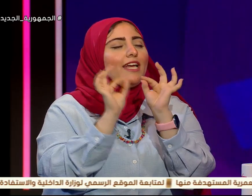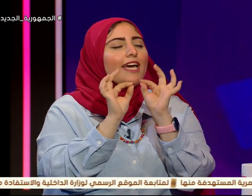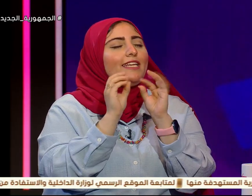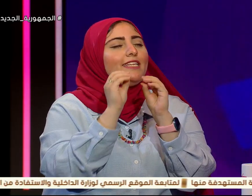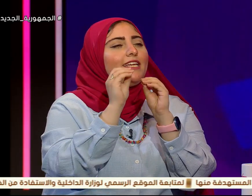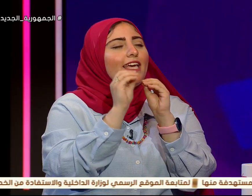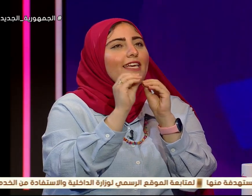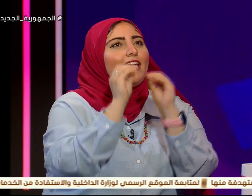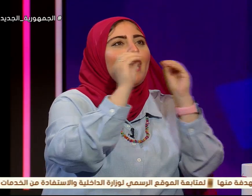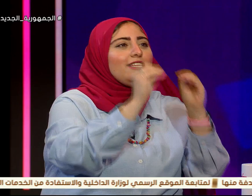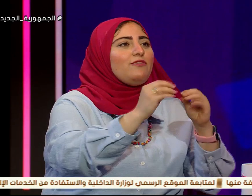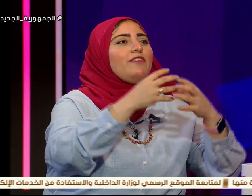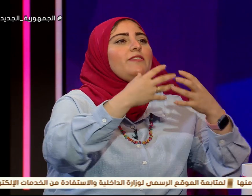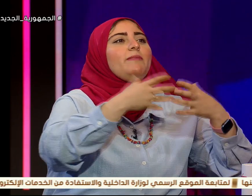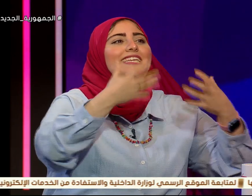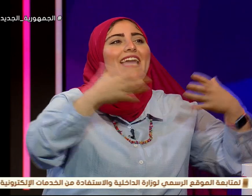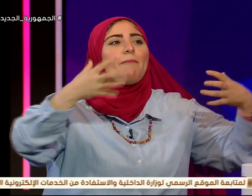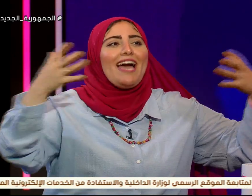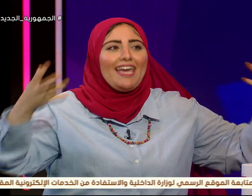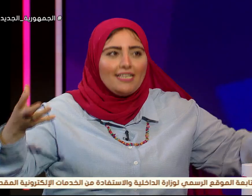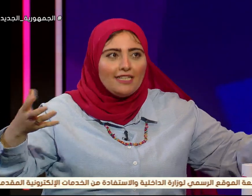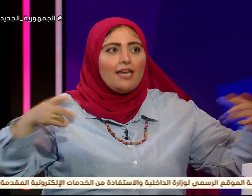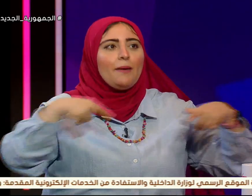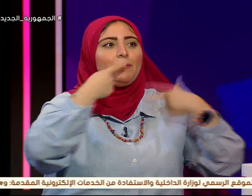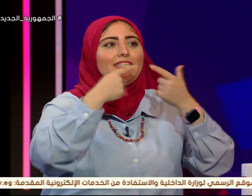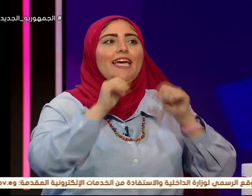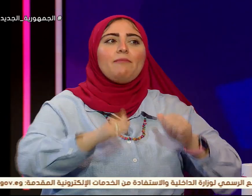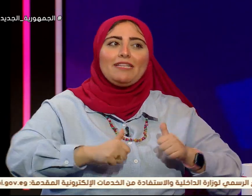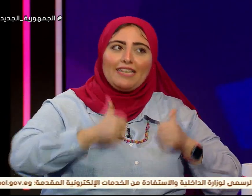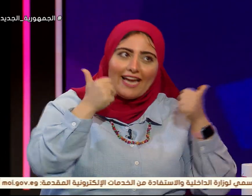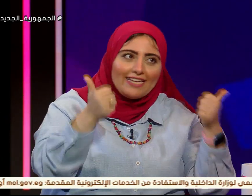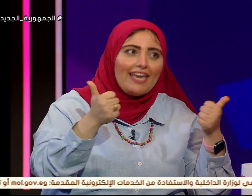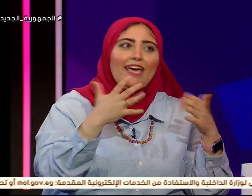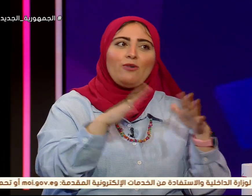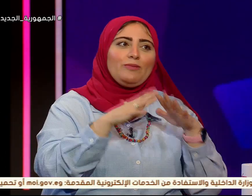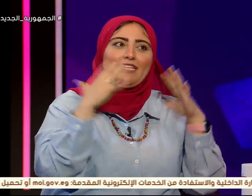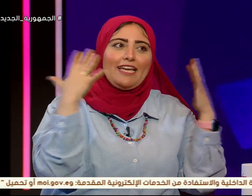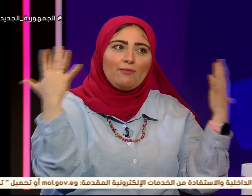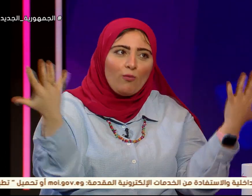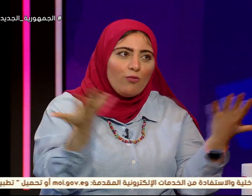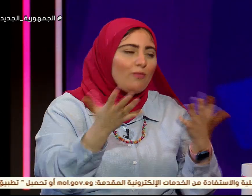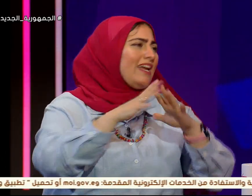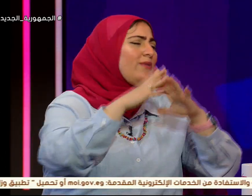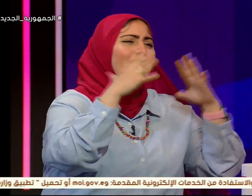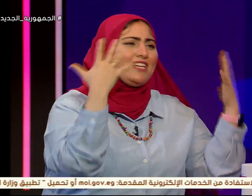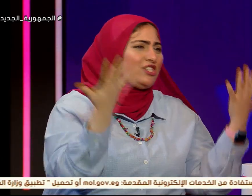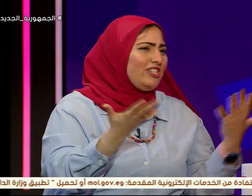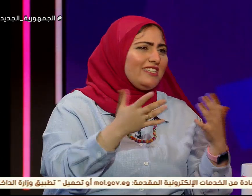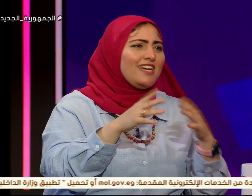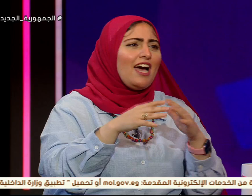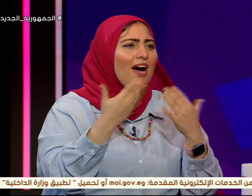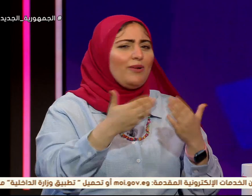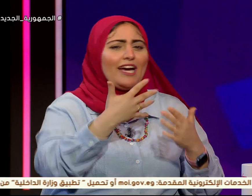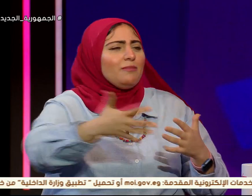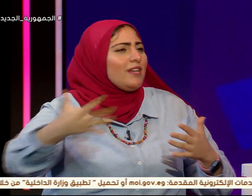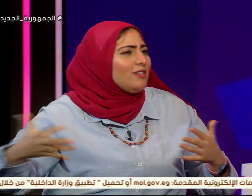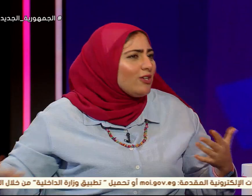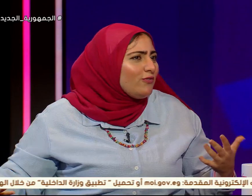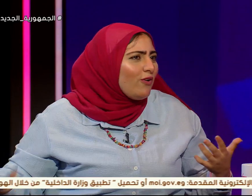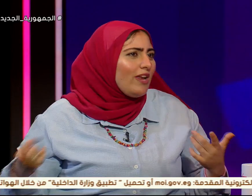الاغاني اللي هي هادفه في ليها معاني بتتكلم عن الحياه او بتتكلم عموما او الاناشيد او الحاجات بتاعه الاطفال